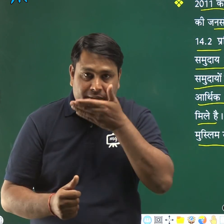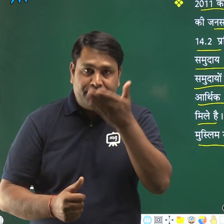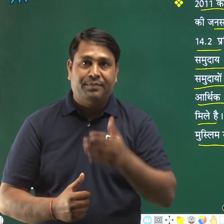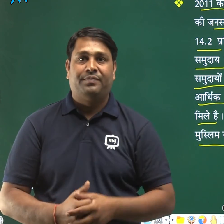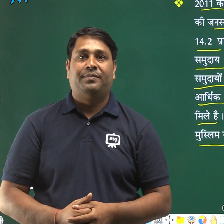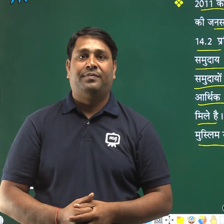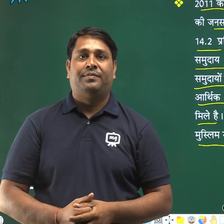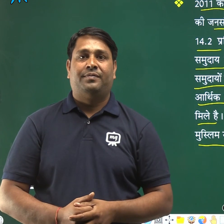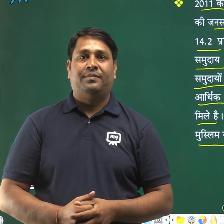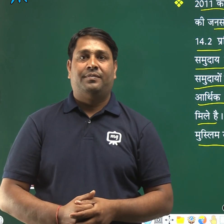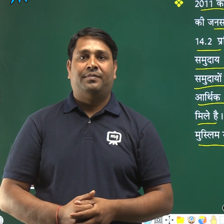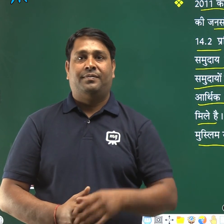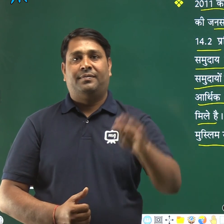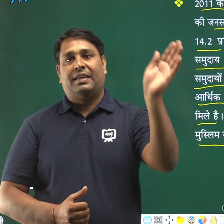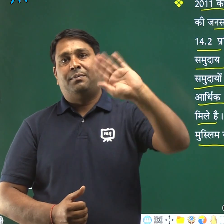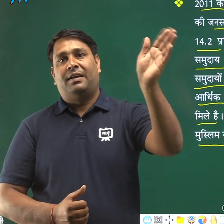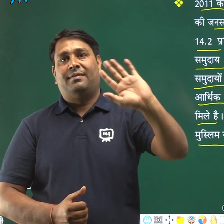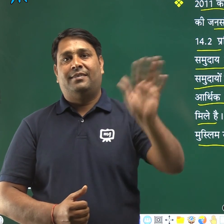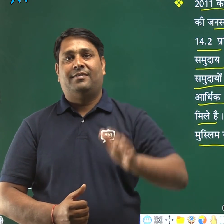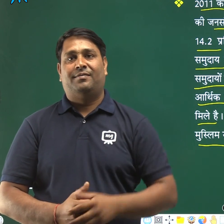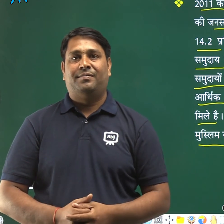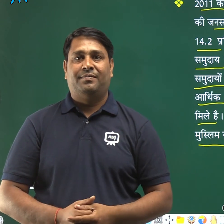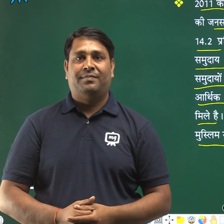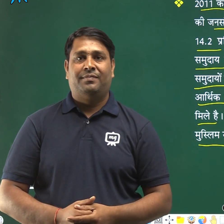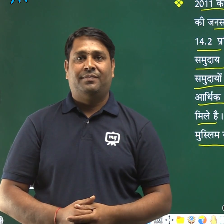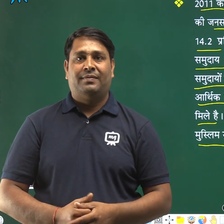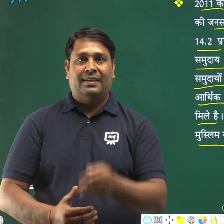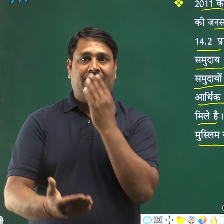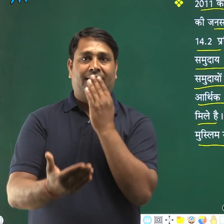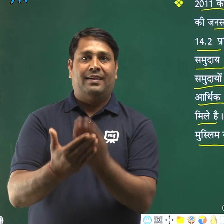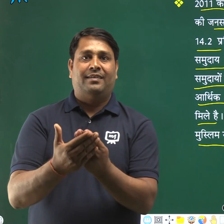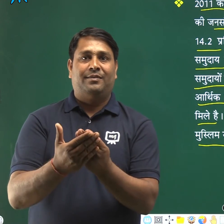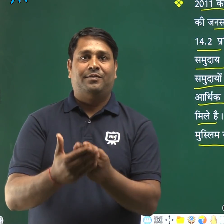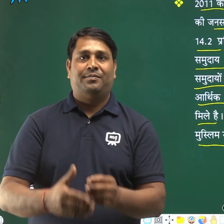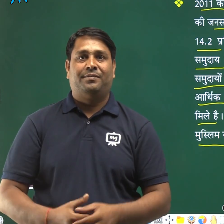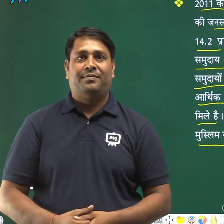बाय बच्चों, थैंक यू।